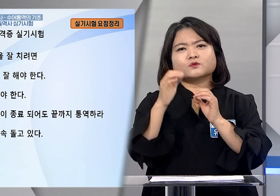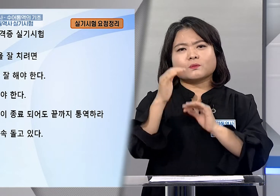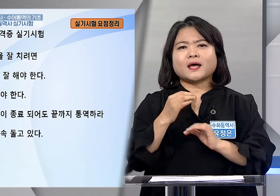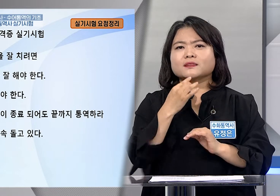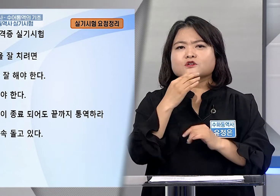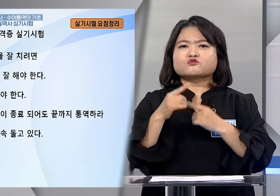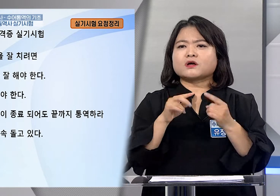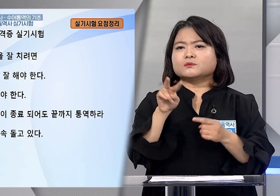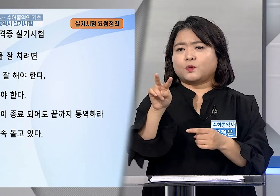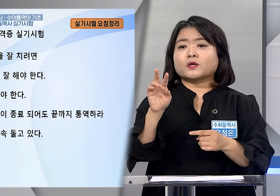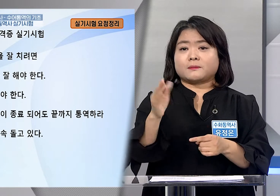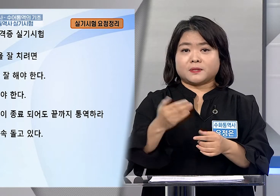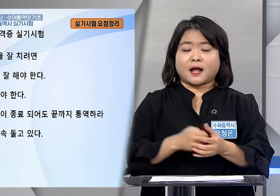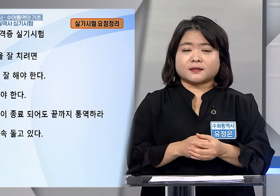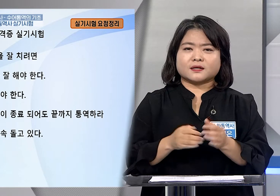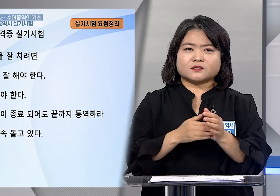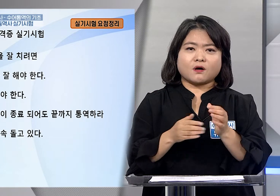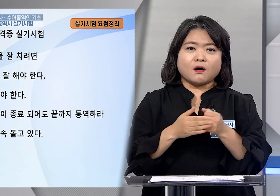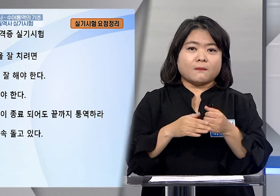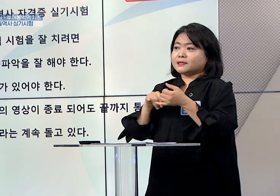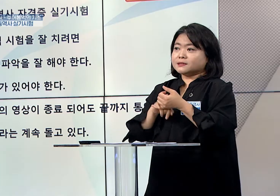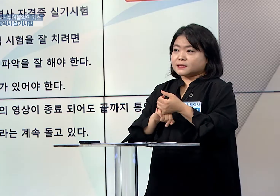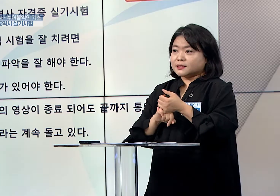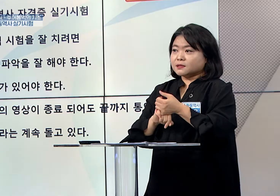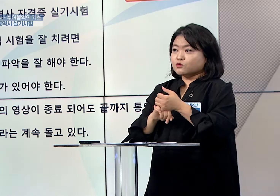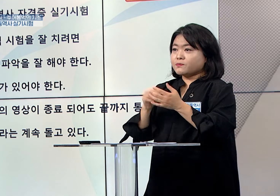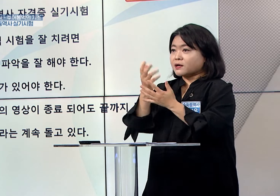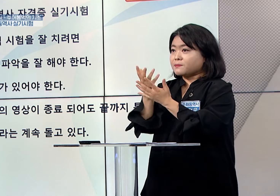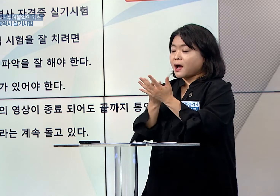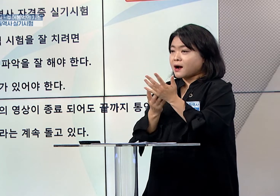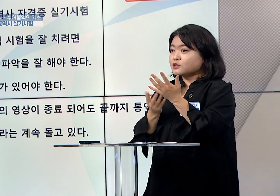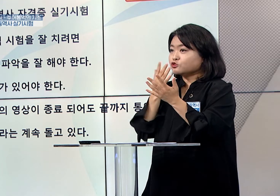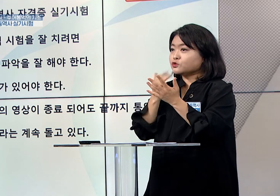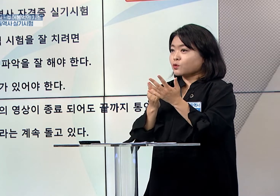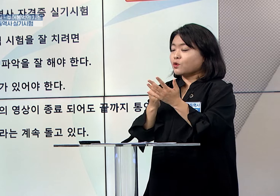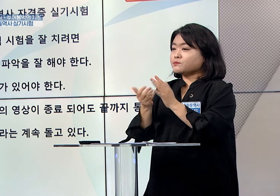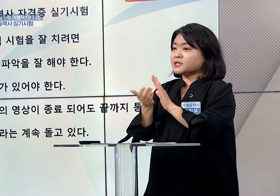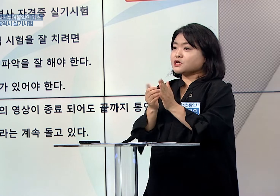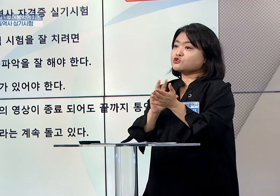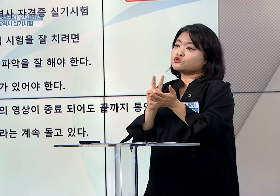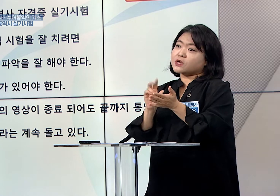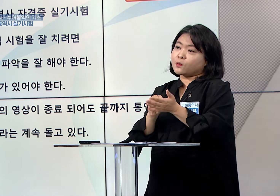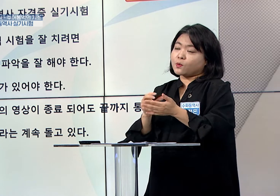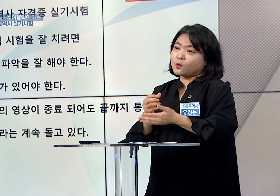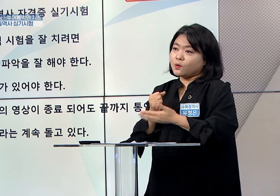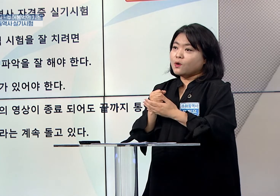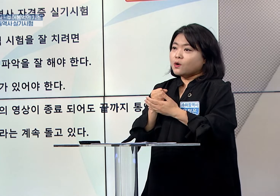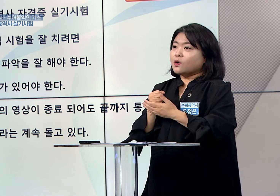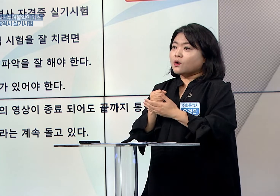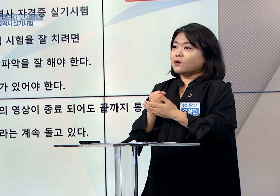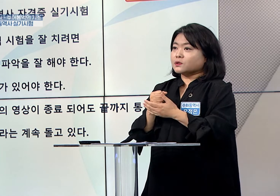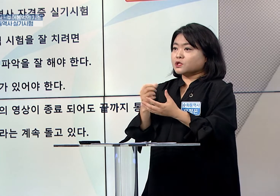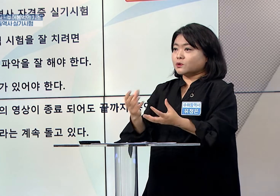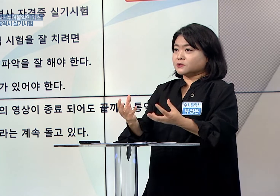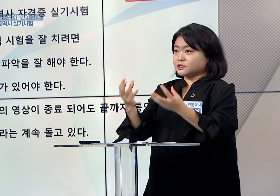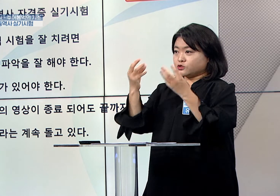문장으로만 수화를 보게 됩니다. 그래서 반드시 문맥을 파악할 수 있도록 미리 주제로 키워드를